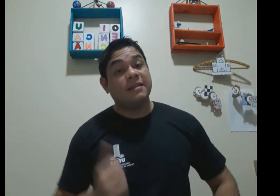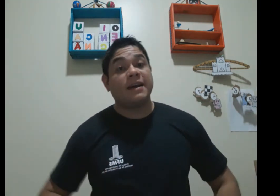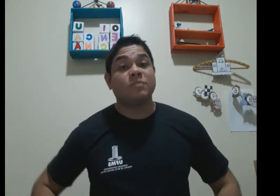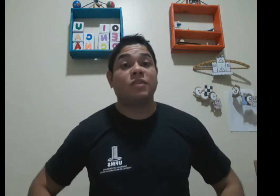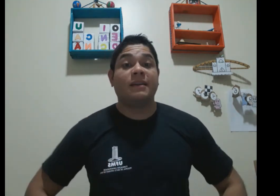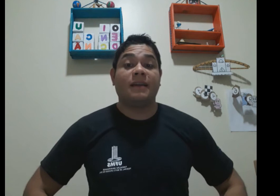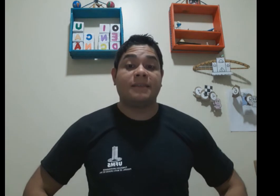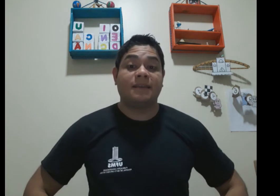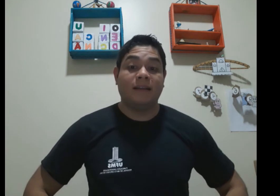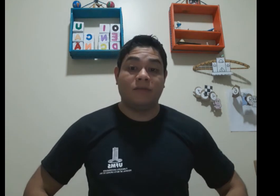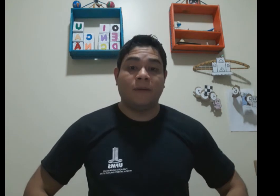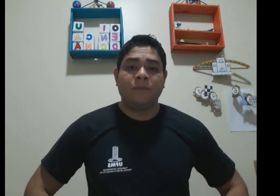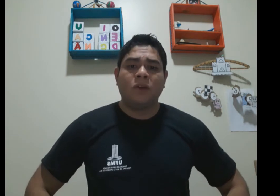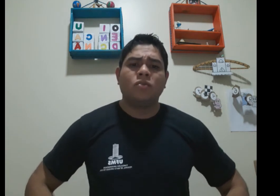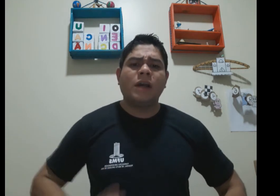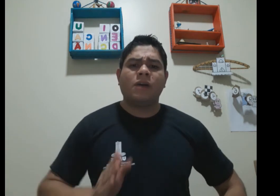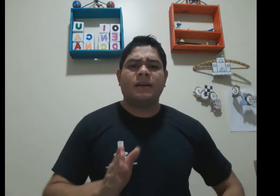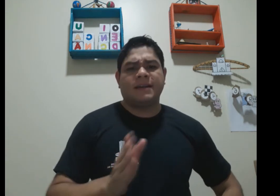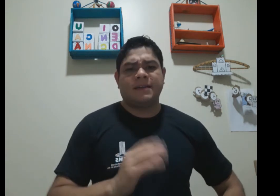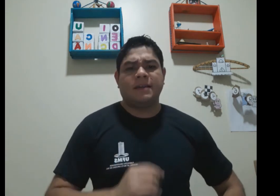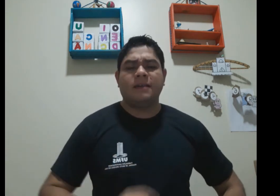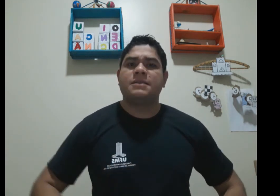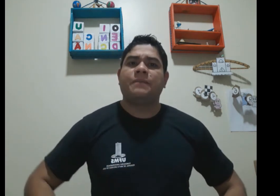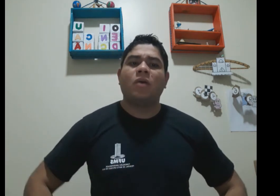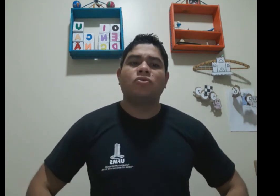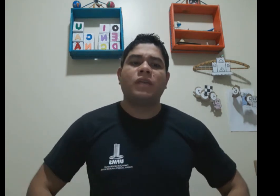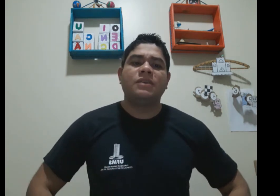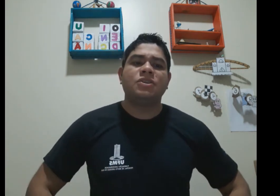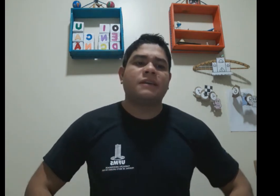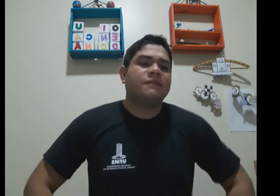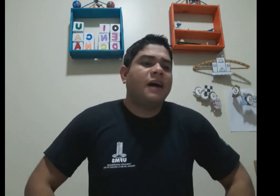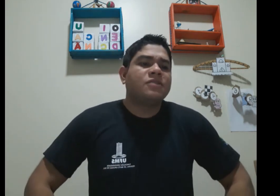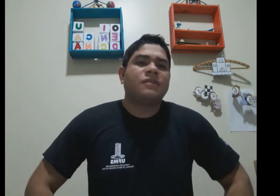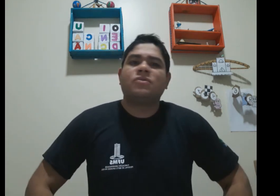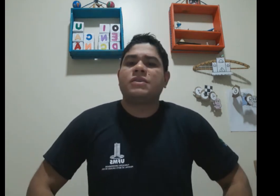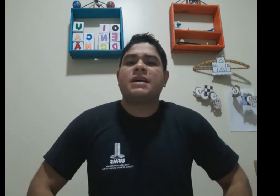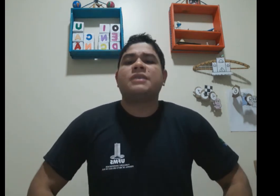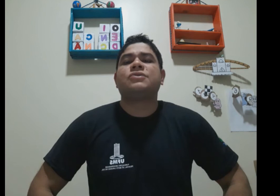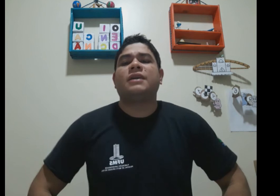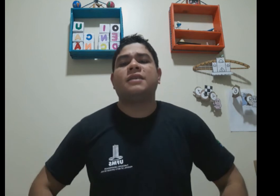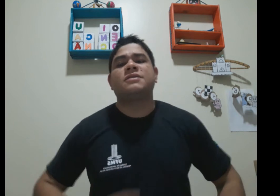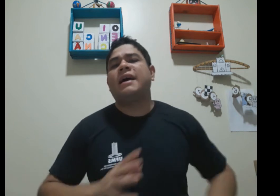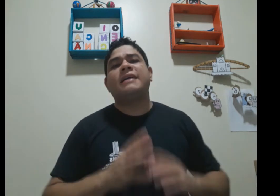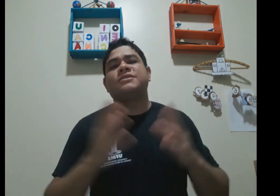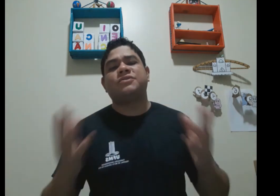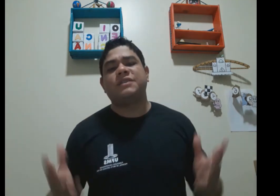as modalidades da língua. No decorrer dessa análise, a autora indica vários fatores relacionados a essas